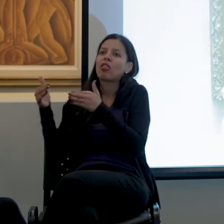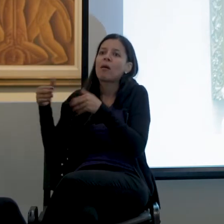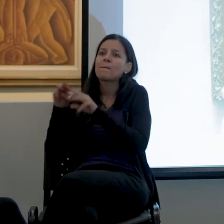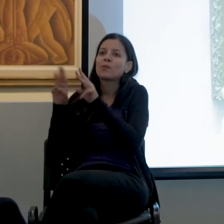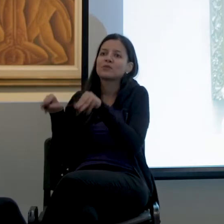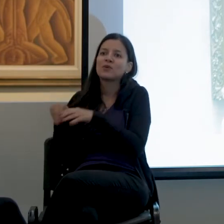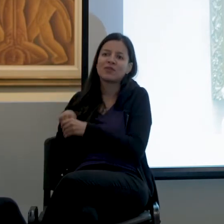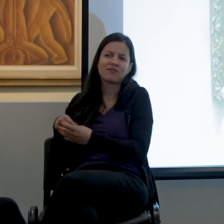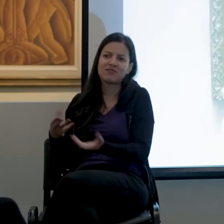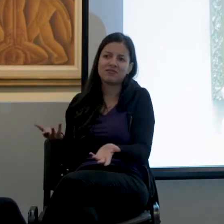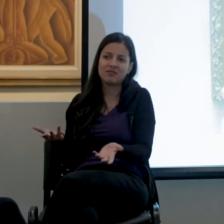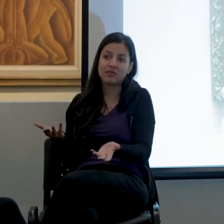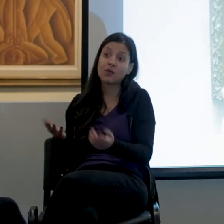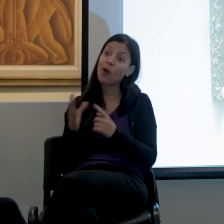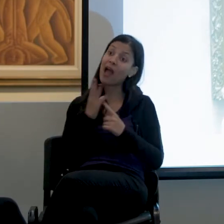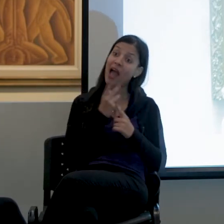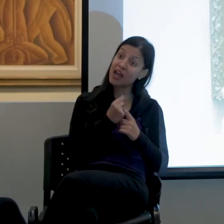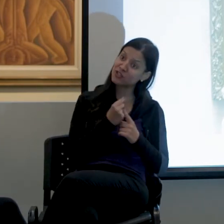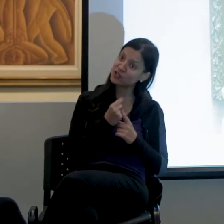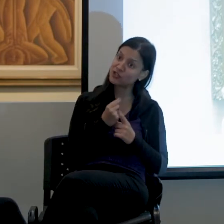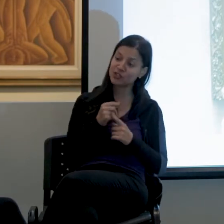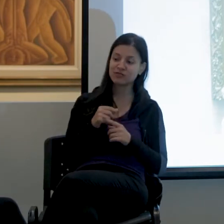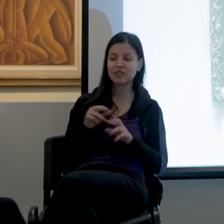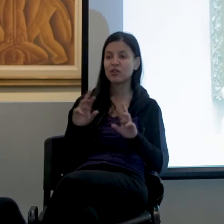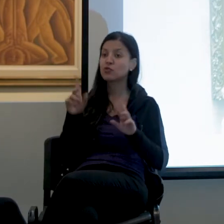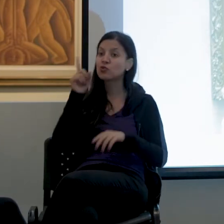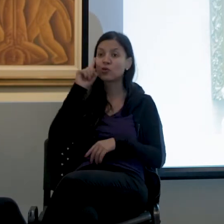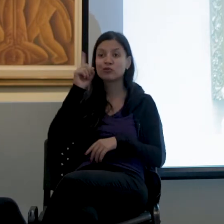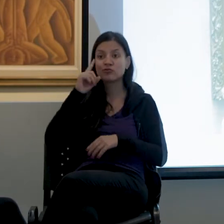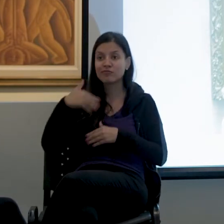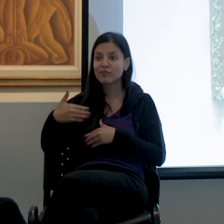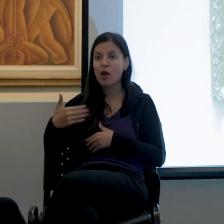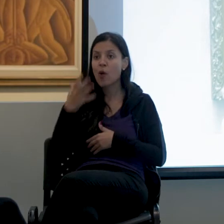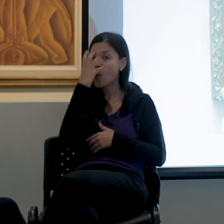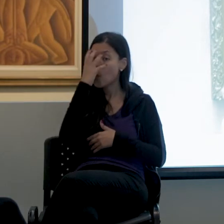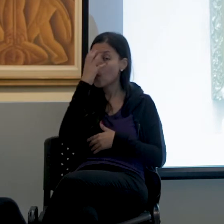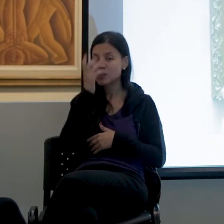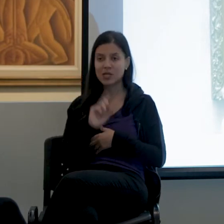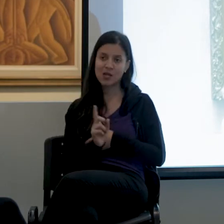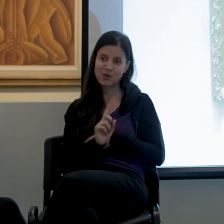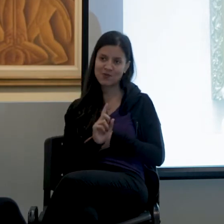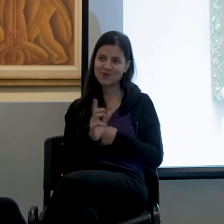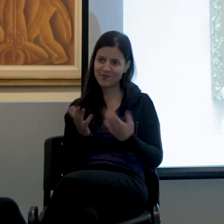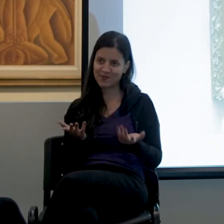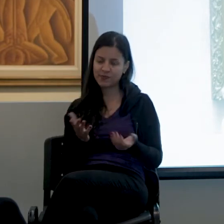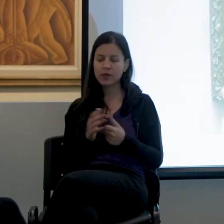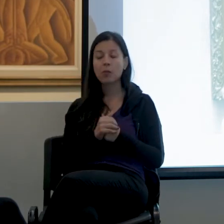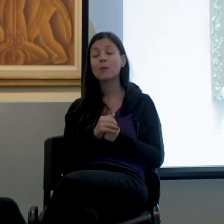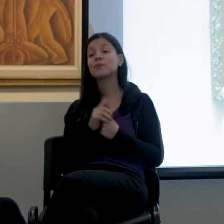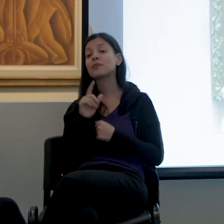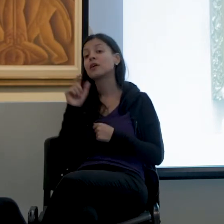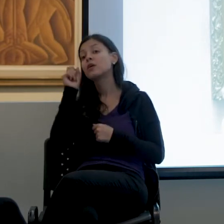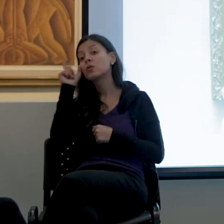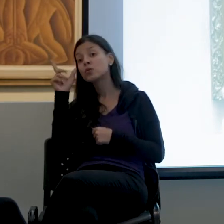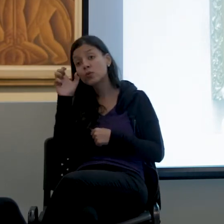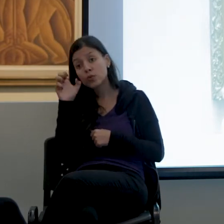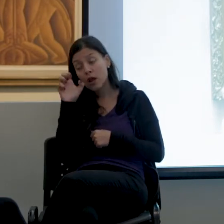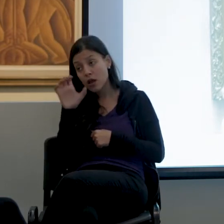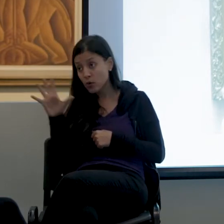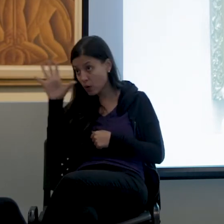E a arte é o contrário disso. Né? Bom, mas era nesta arte que, para a cultura europeia, era